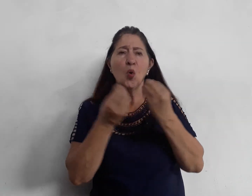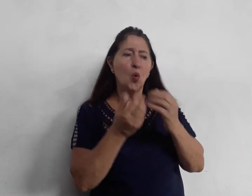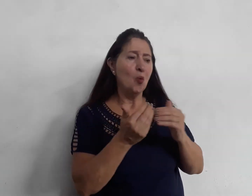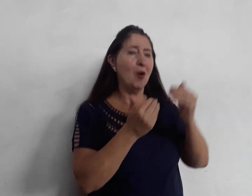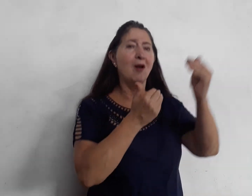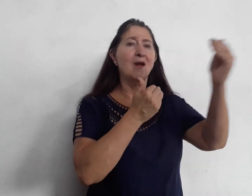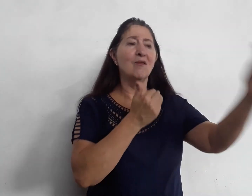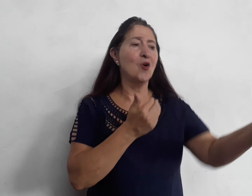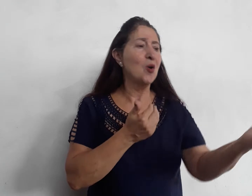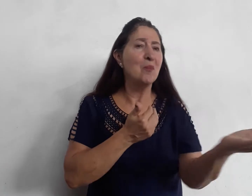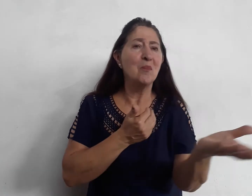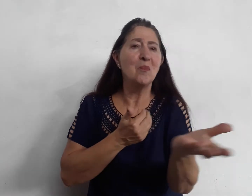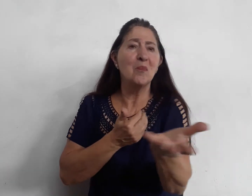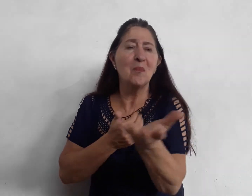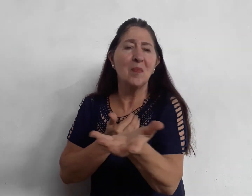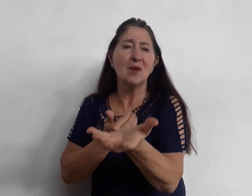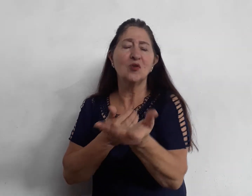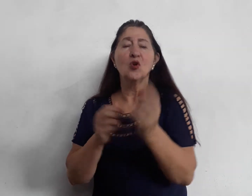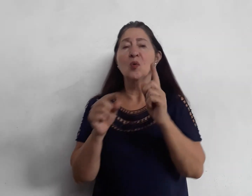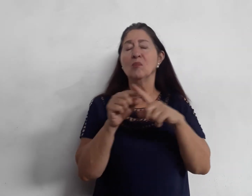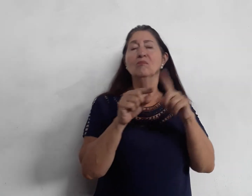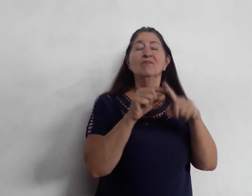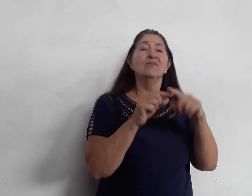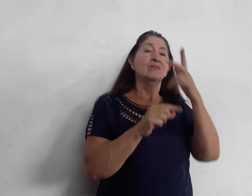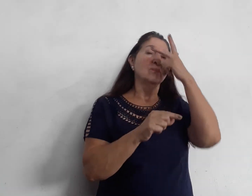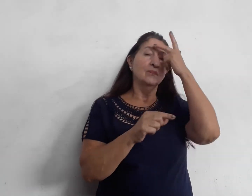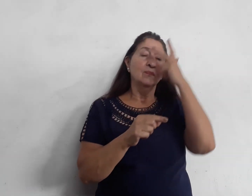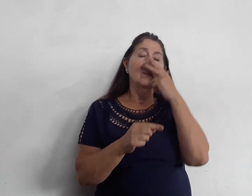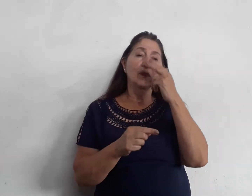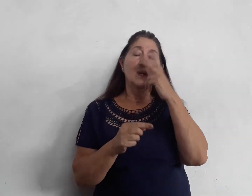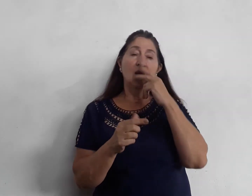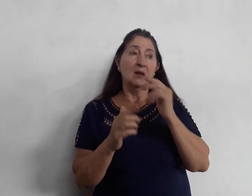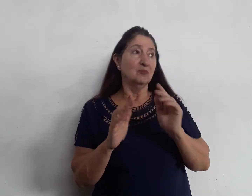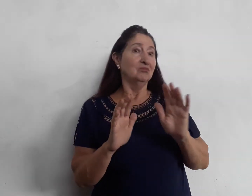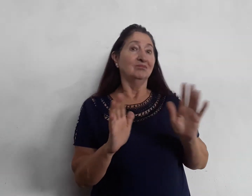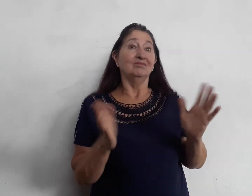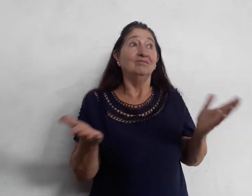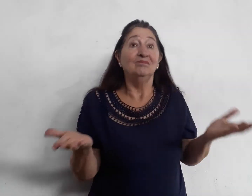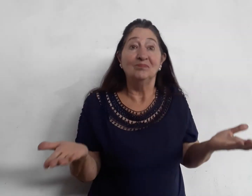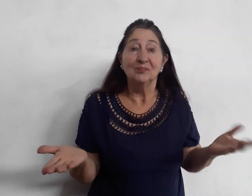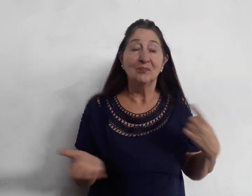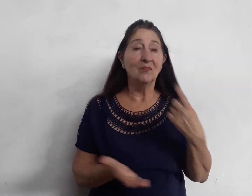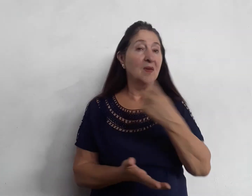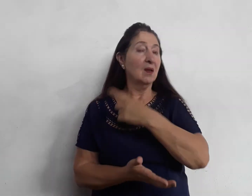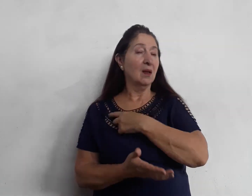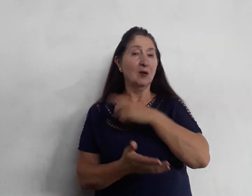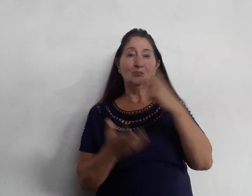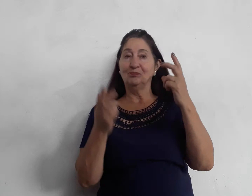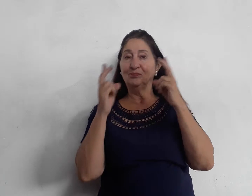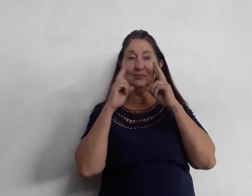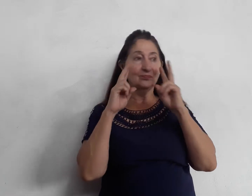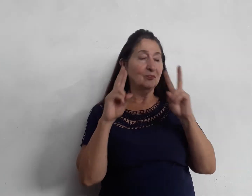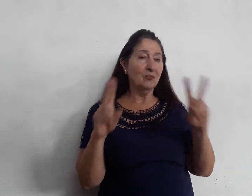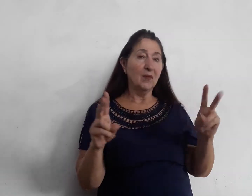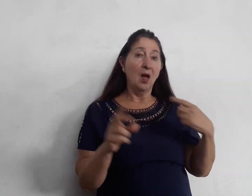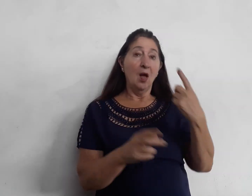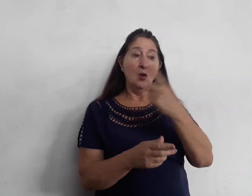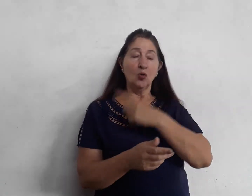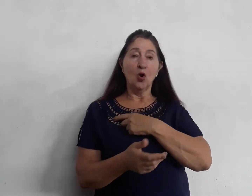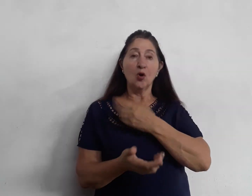pedem, esquecendo daqueles que nós, que temos melhores condições, devemos